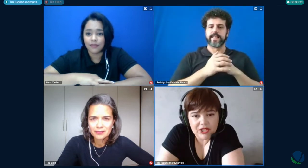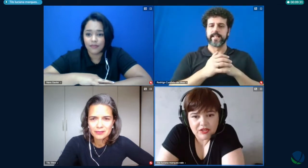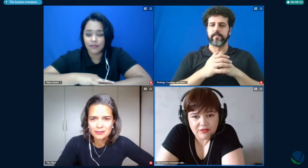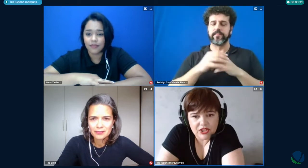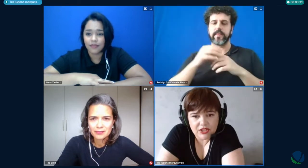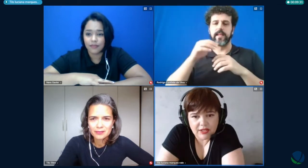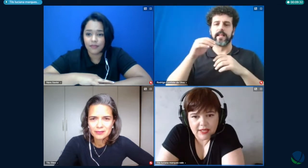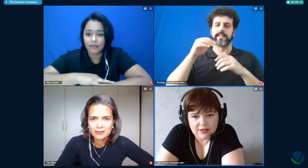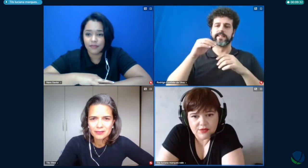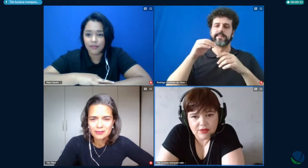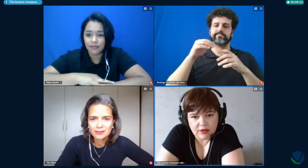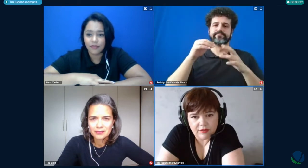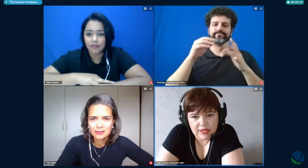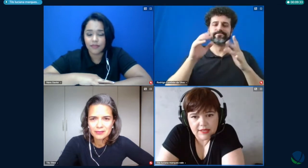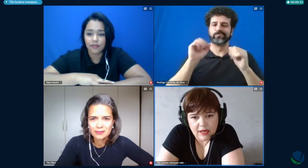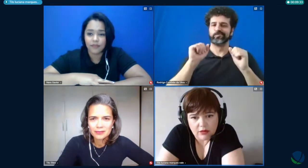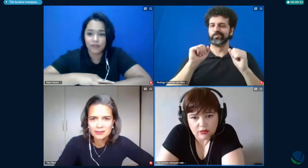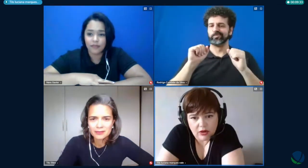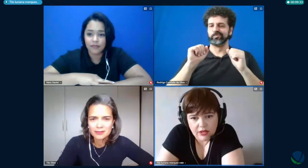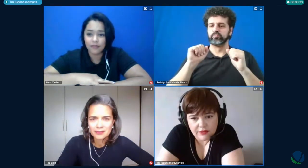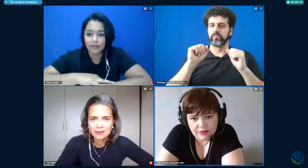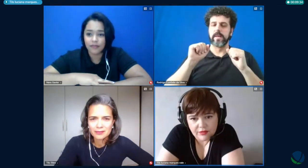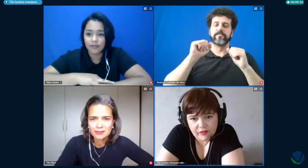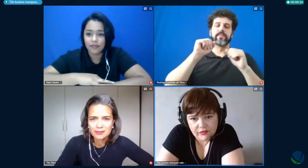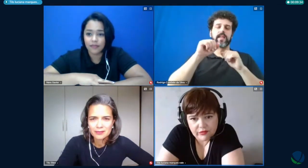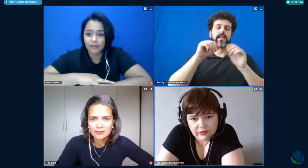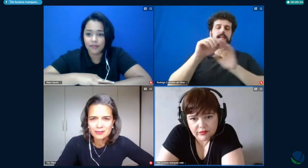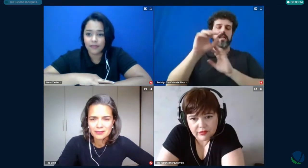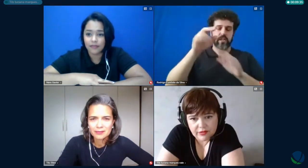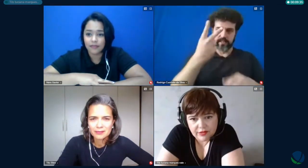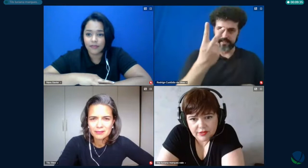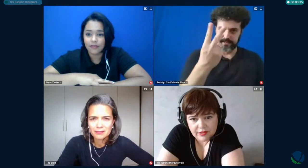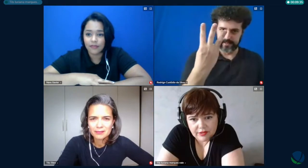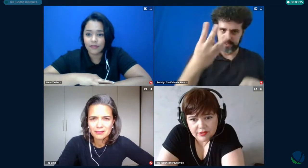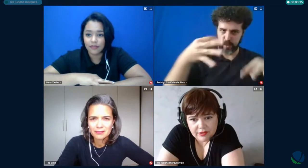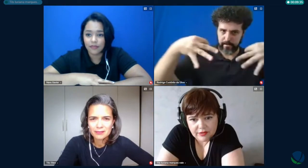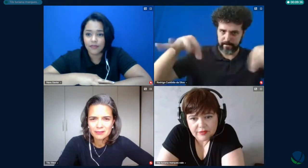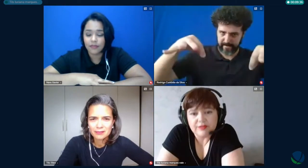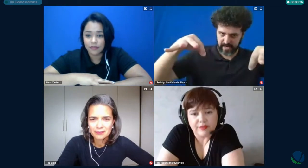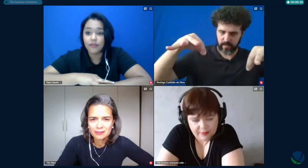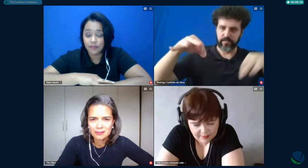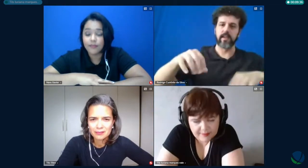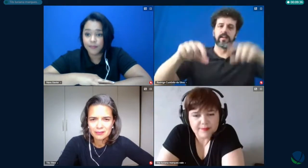Na página 23 do seu referencial teórico,